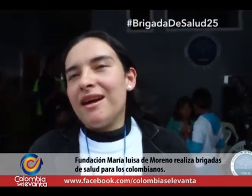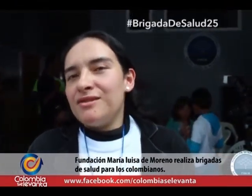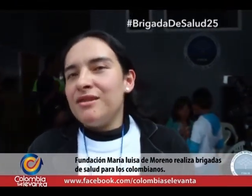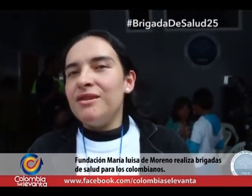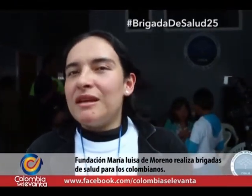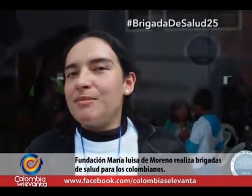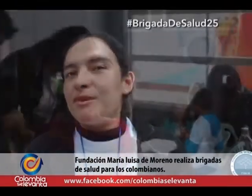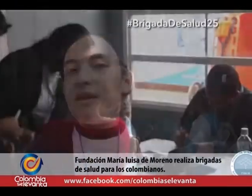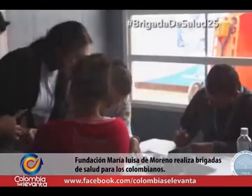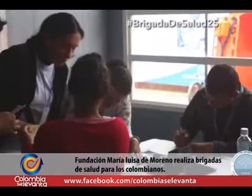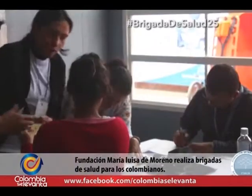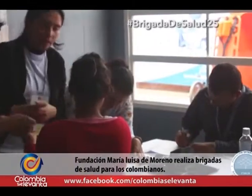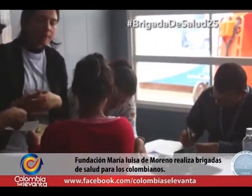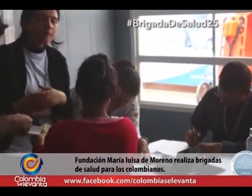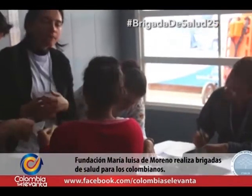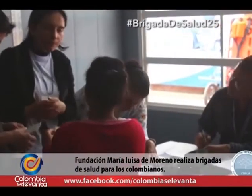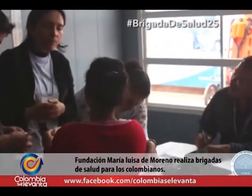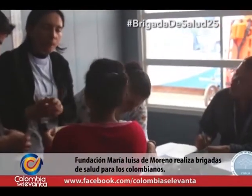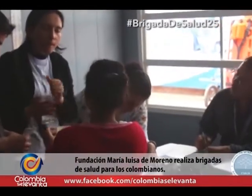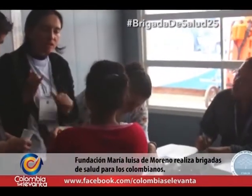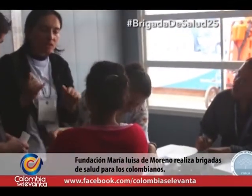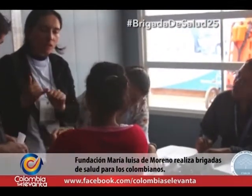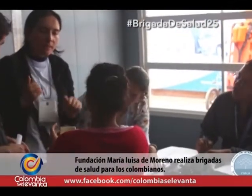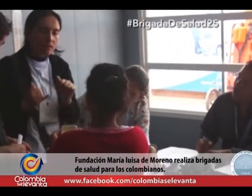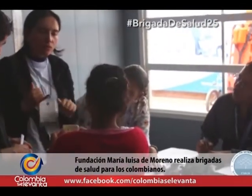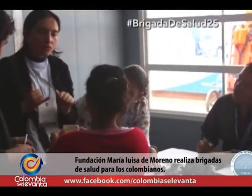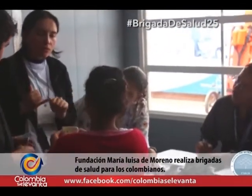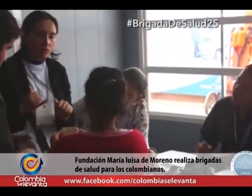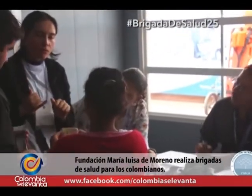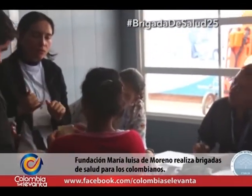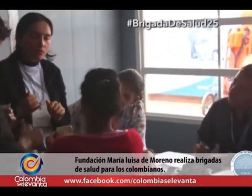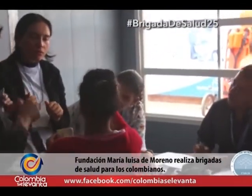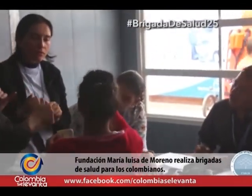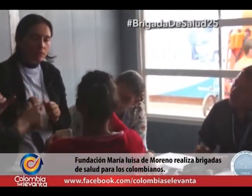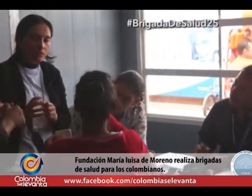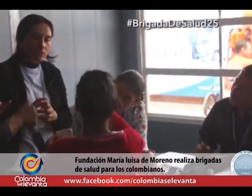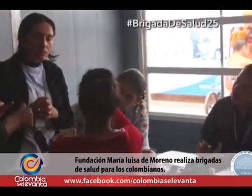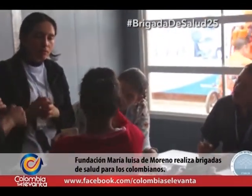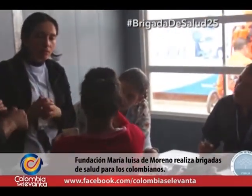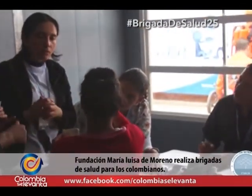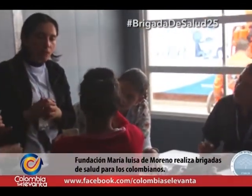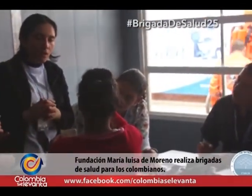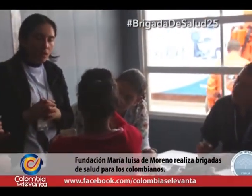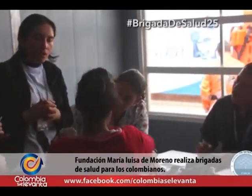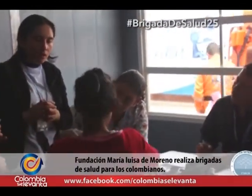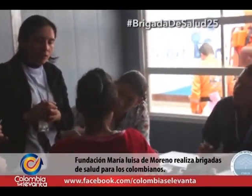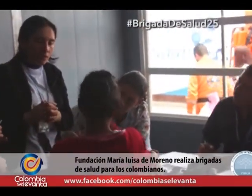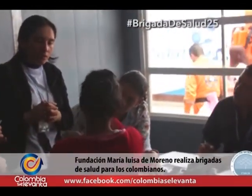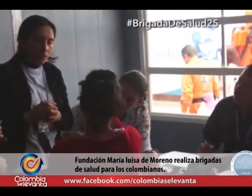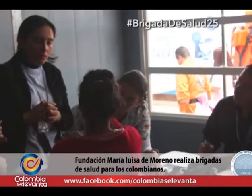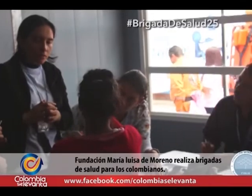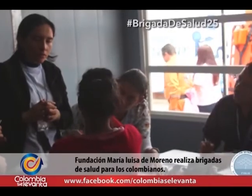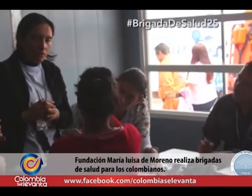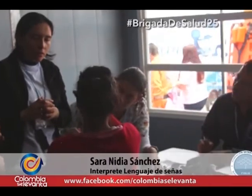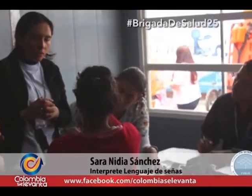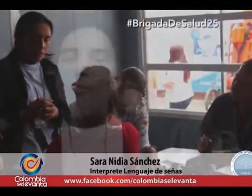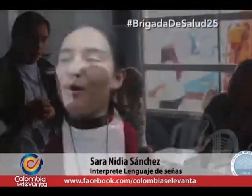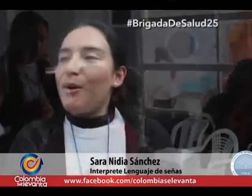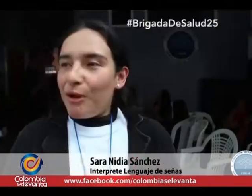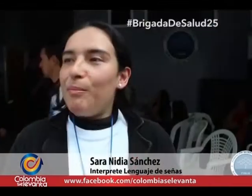casos en los que las personas decían, no, yo, había una mujer embarazada que decía, a nunca me han hecho una ecografía, porque cuando